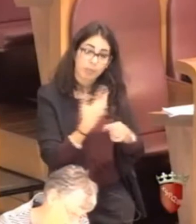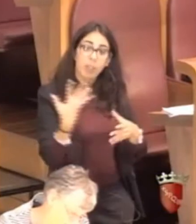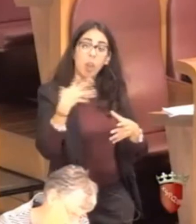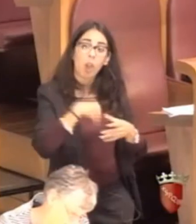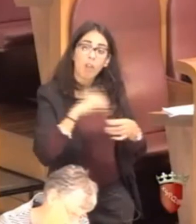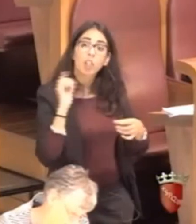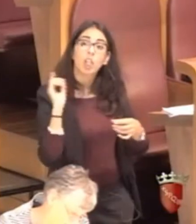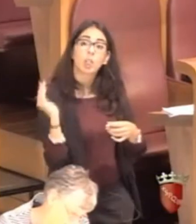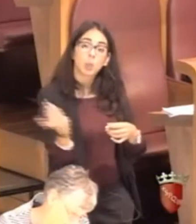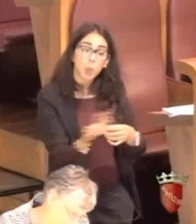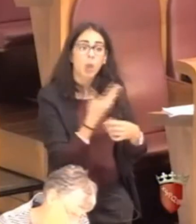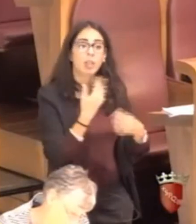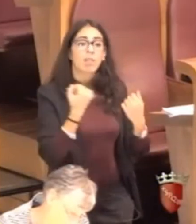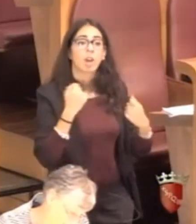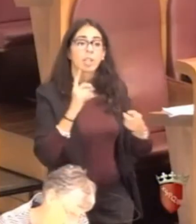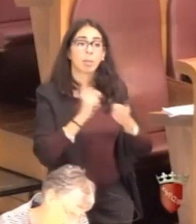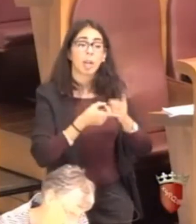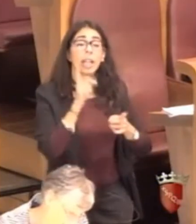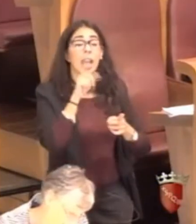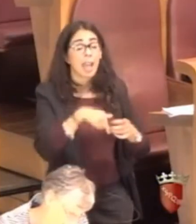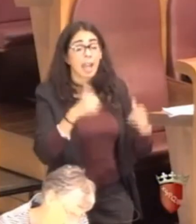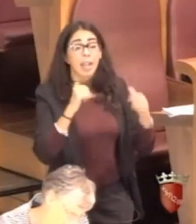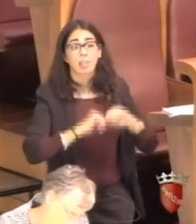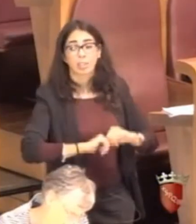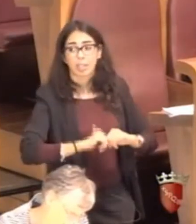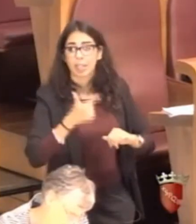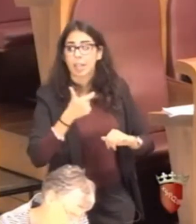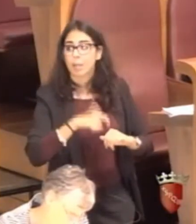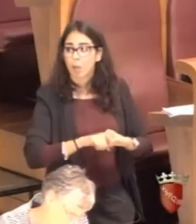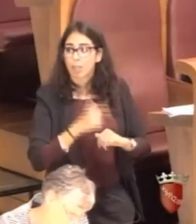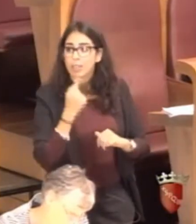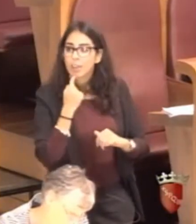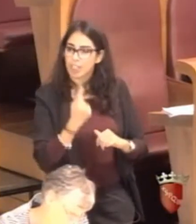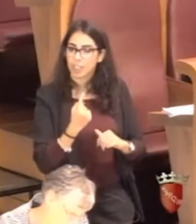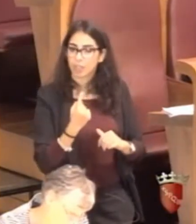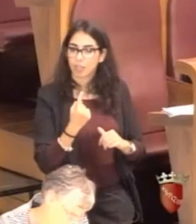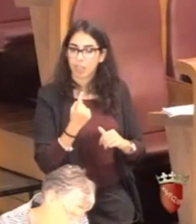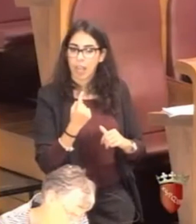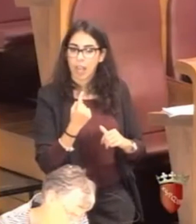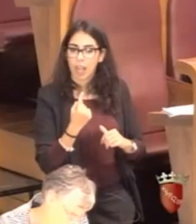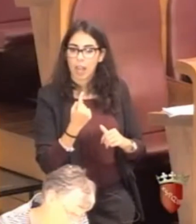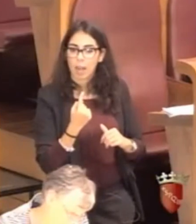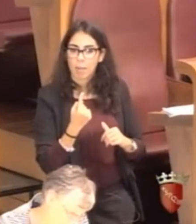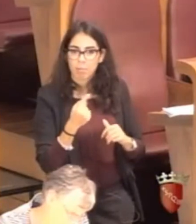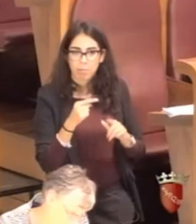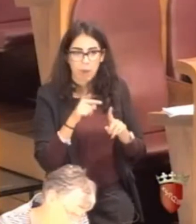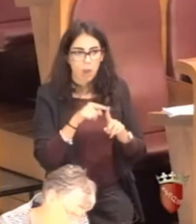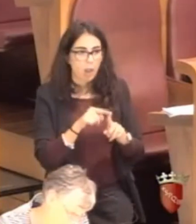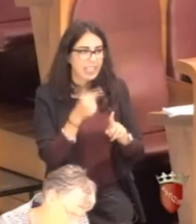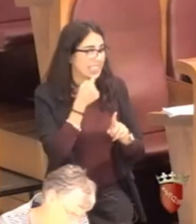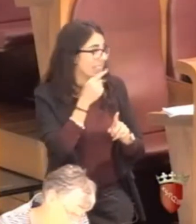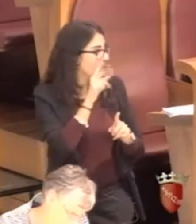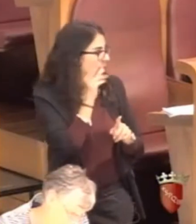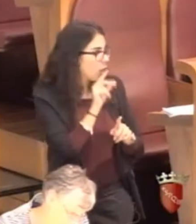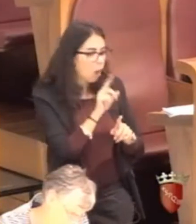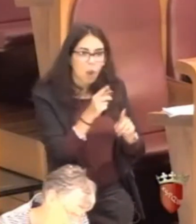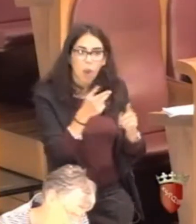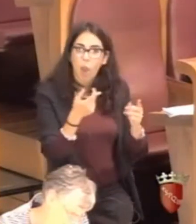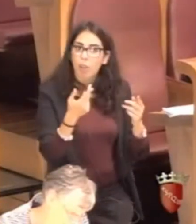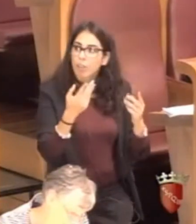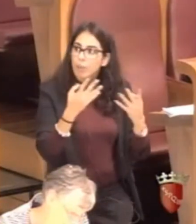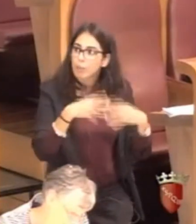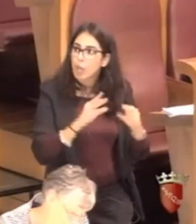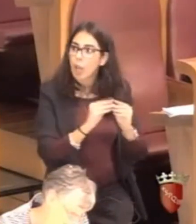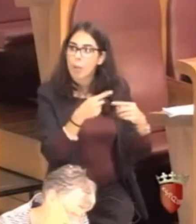forze politiche e i cittadini, perché parliamo comunque, per chi non sa come funzionano le commissioni, parliamo di